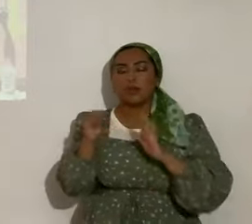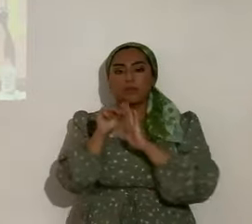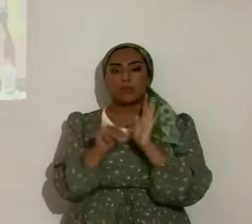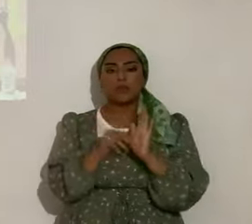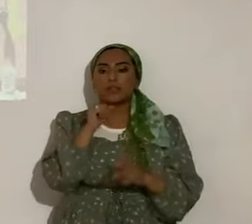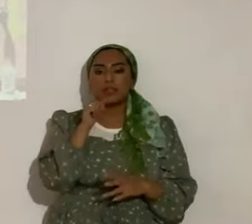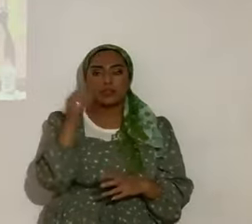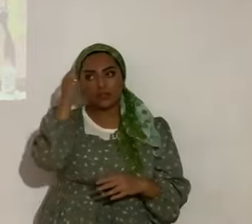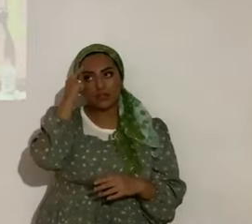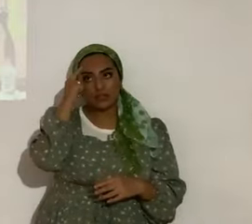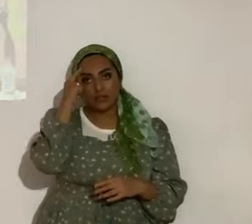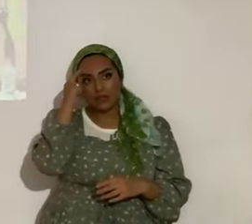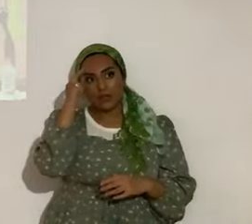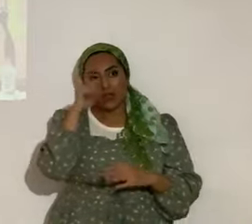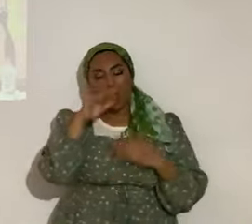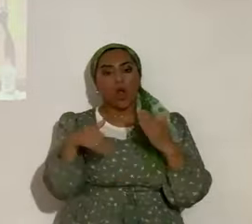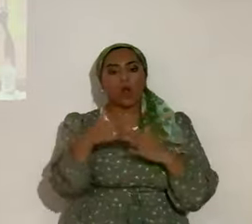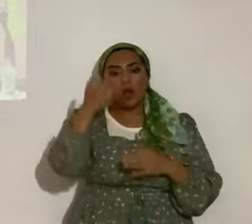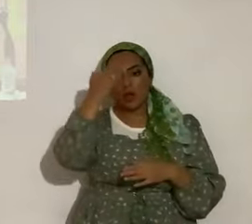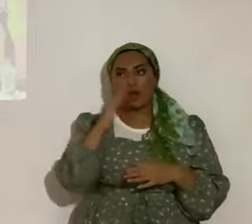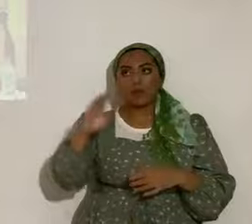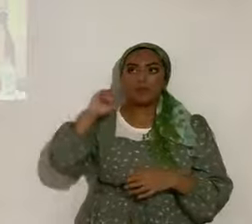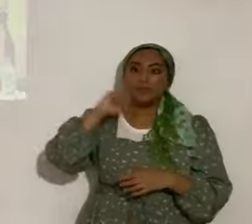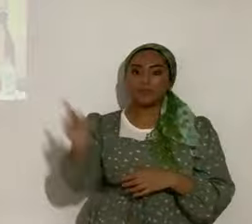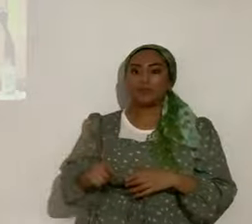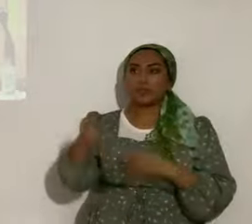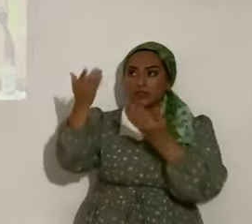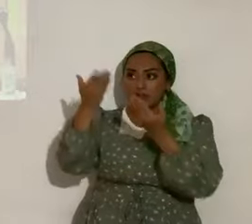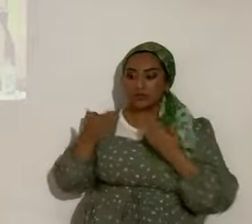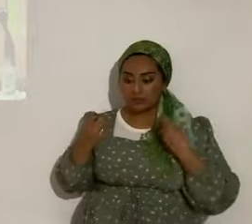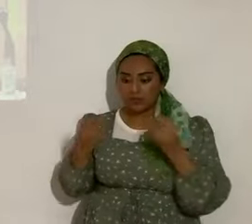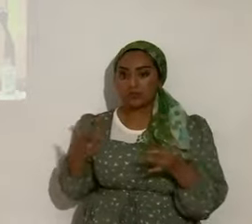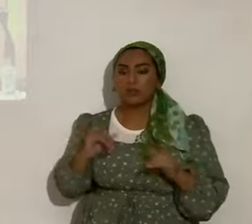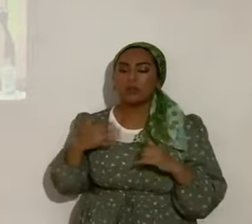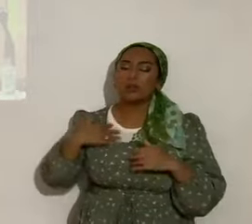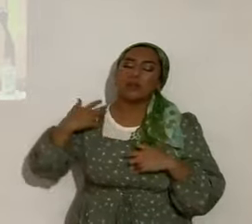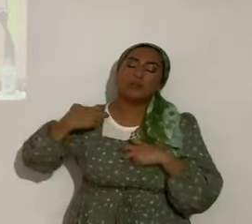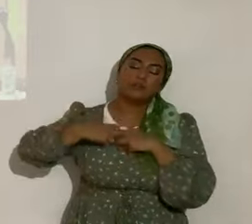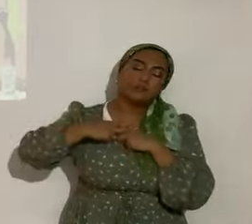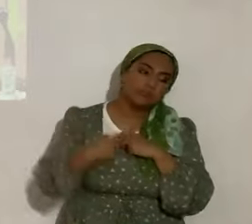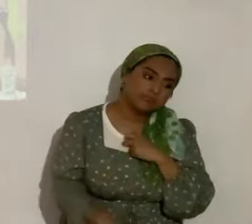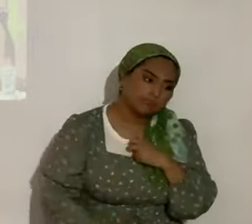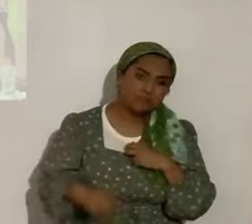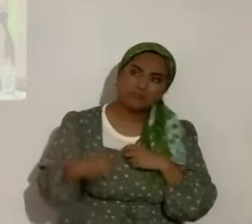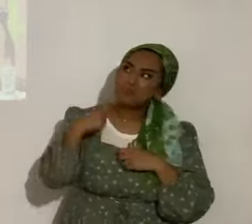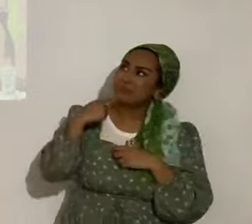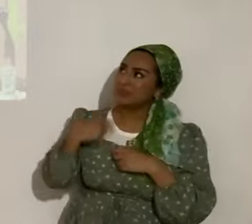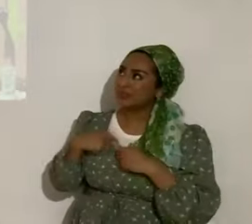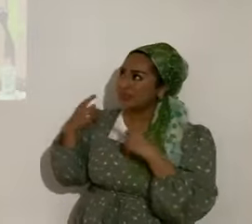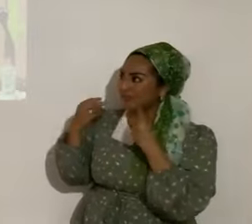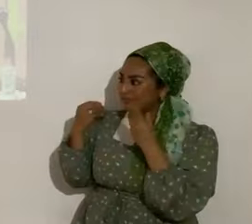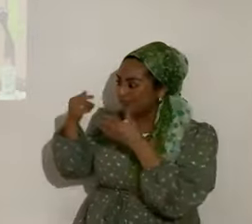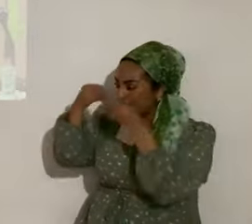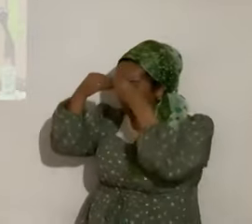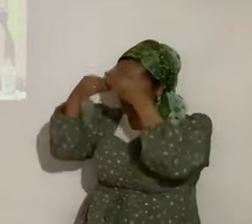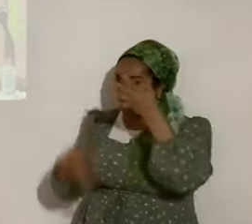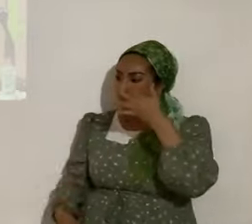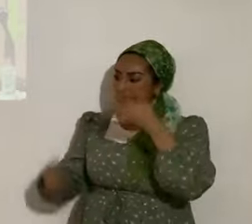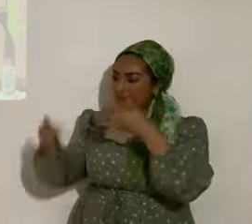Moisés todo lo que le mandó Elohim a hacer como un sacrificio. Atención, Moisés